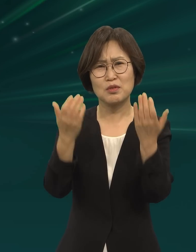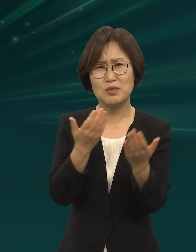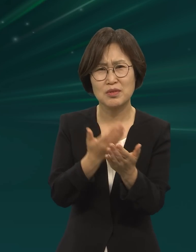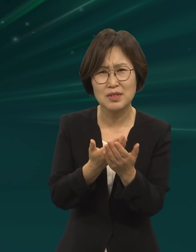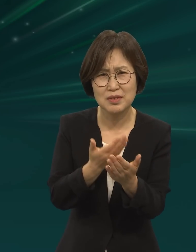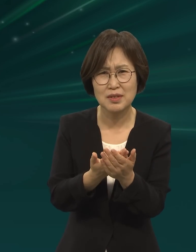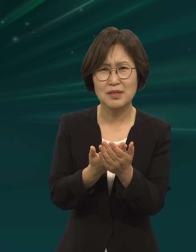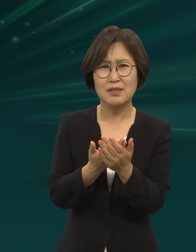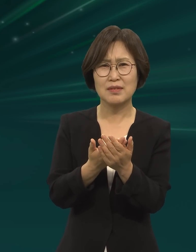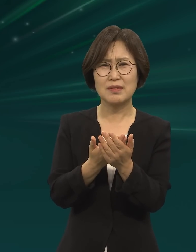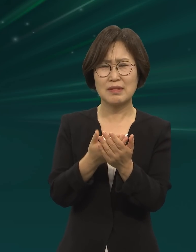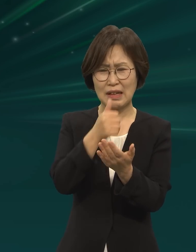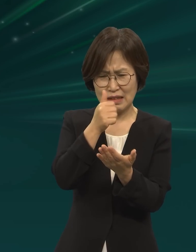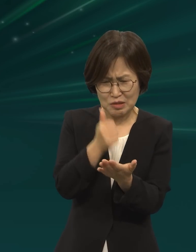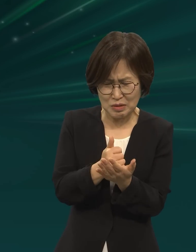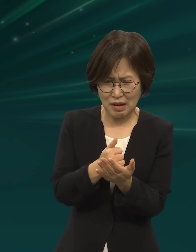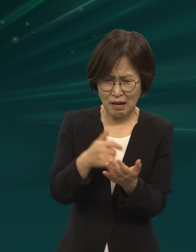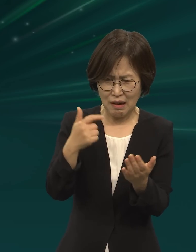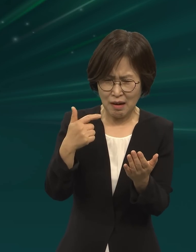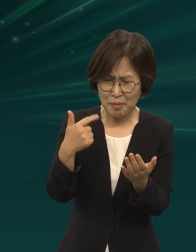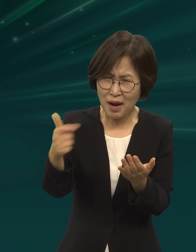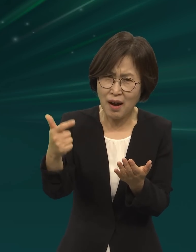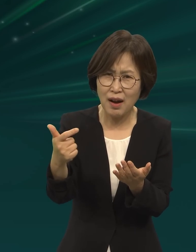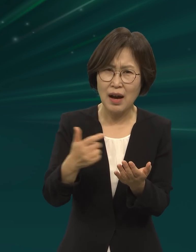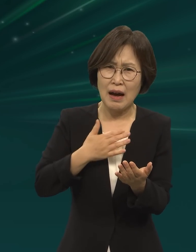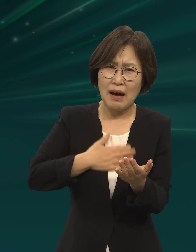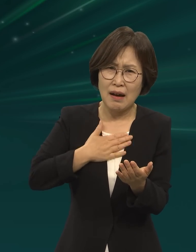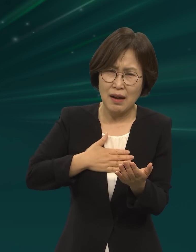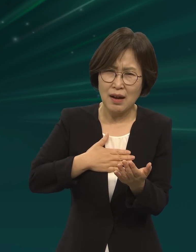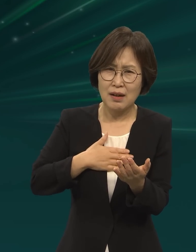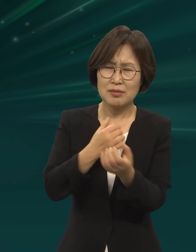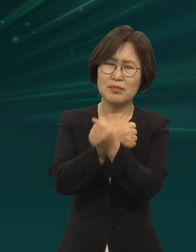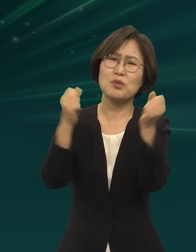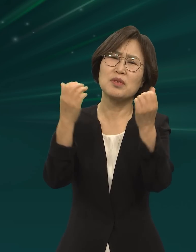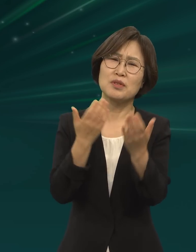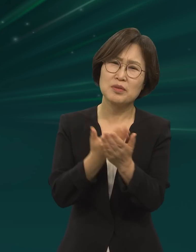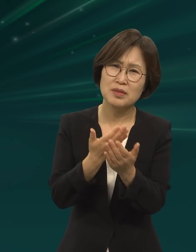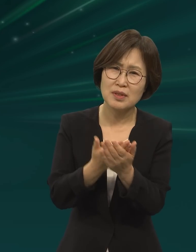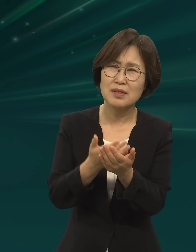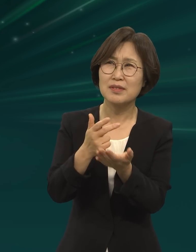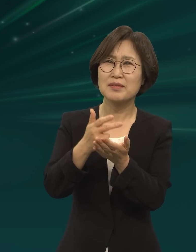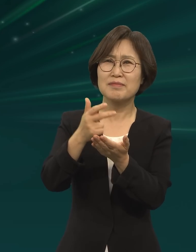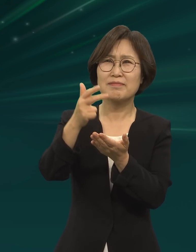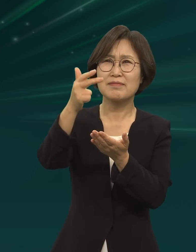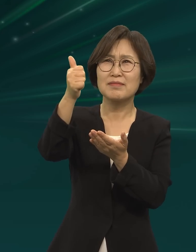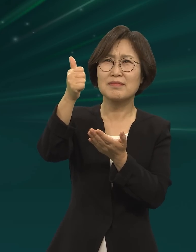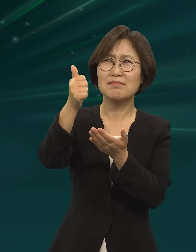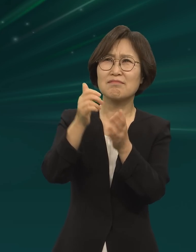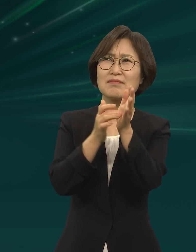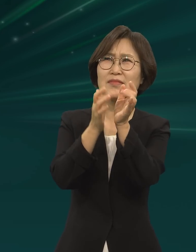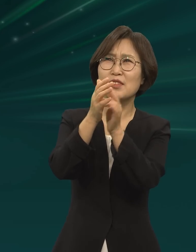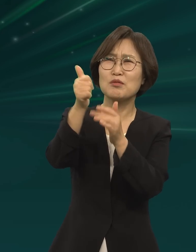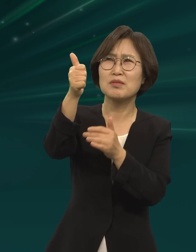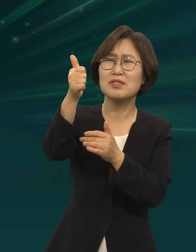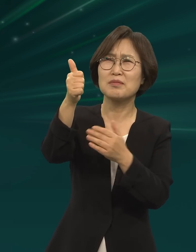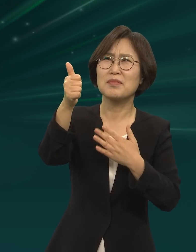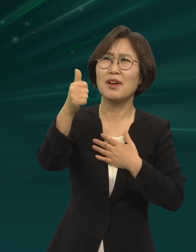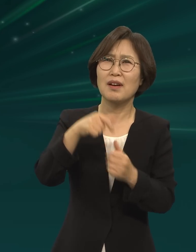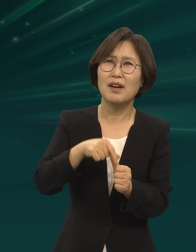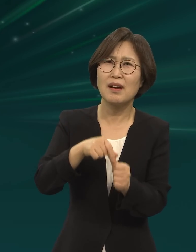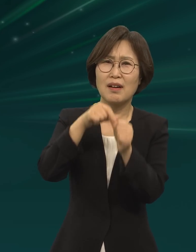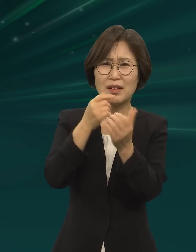때문에 용서해 주세요. 기도하면서 딱 하나밖에, 주님, 예수님